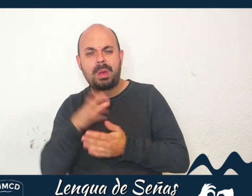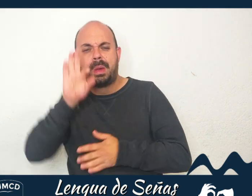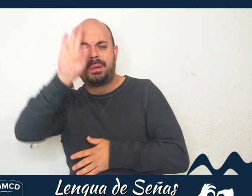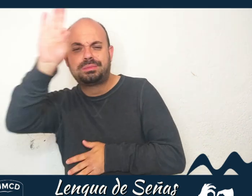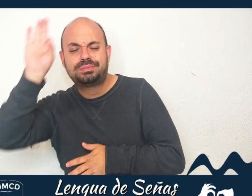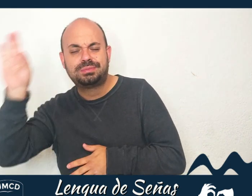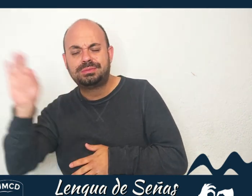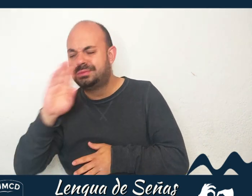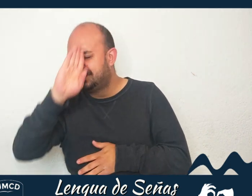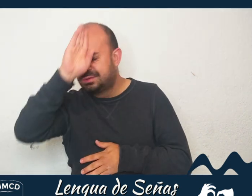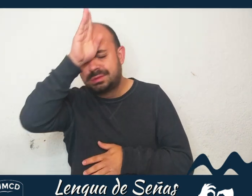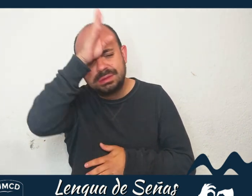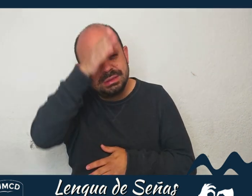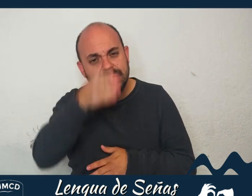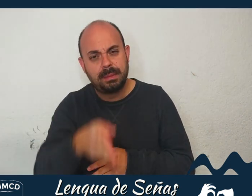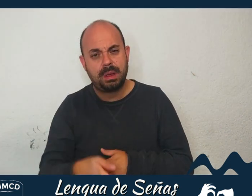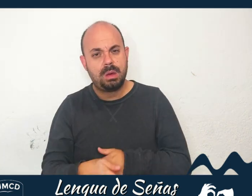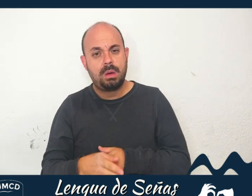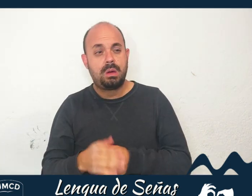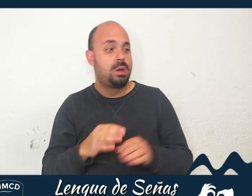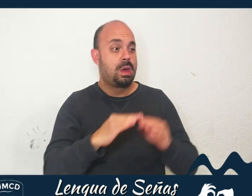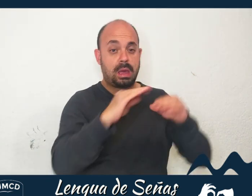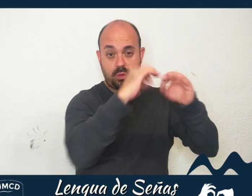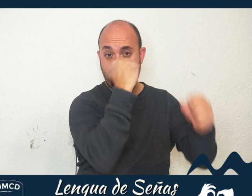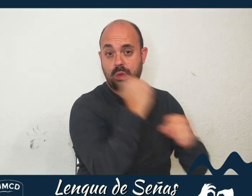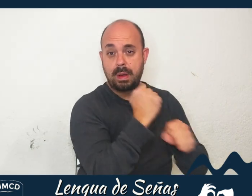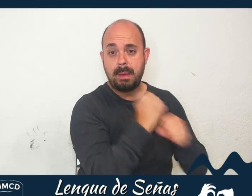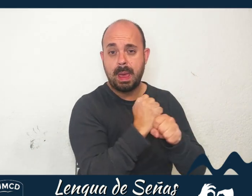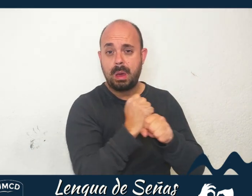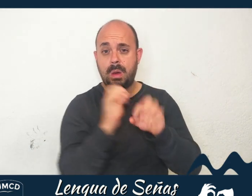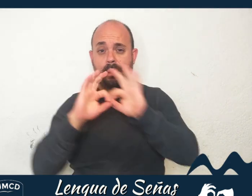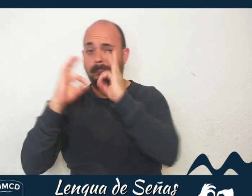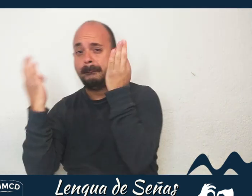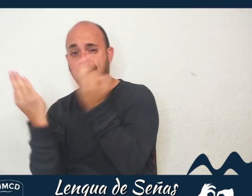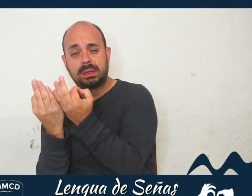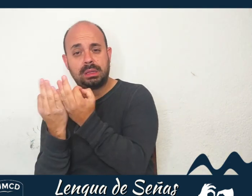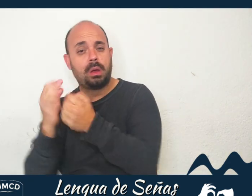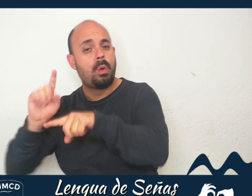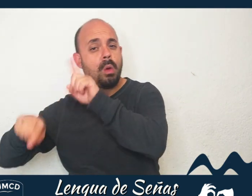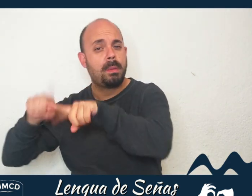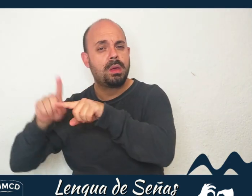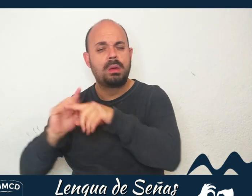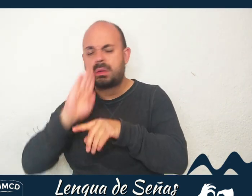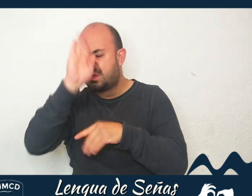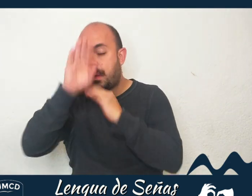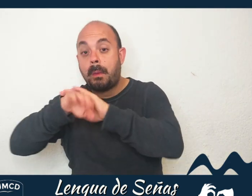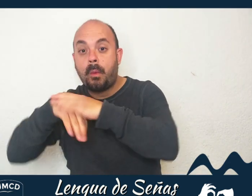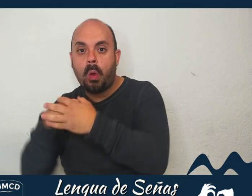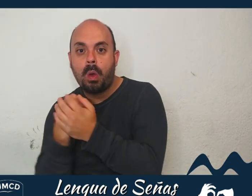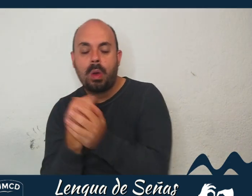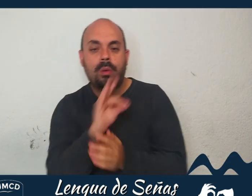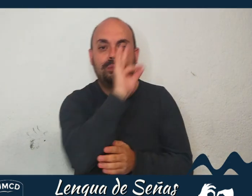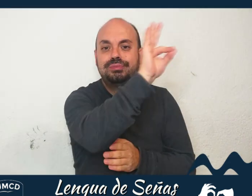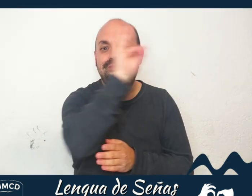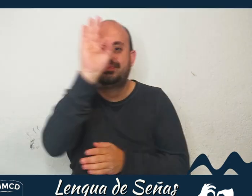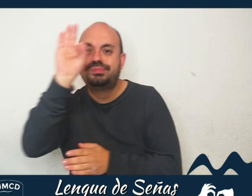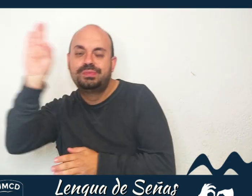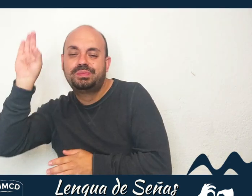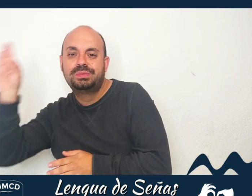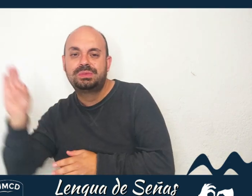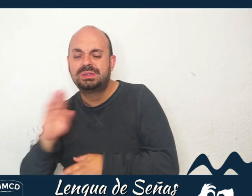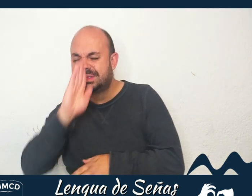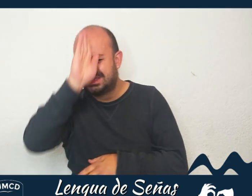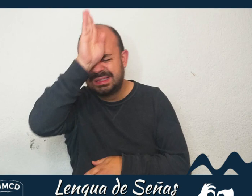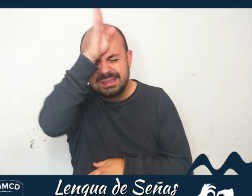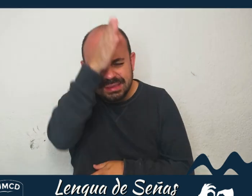pídale a Dios que siga usándolo a usted para seguir proclamando las verdades del evangelio a un corazón